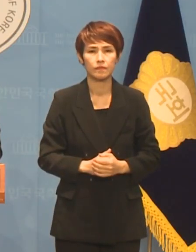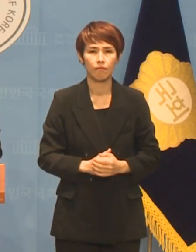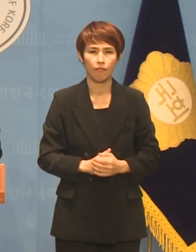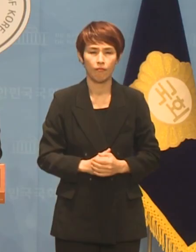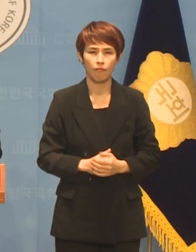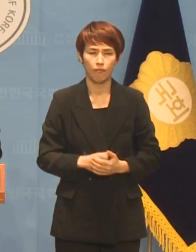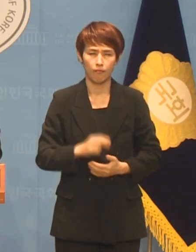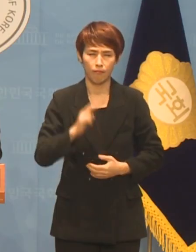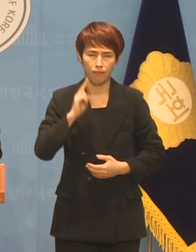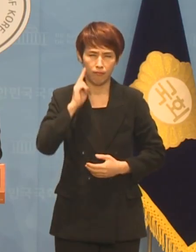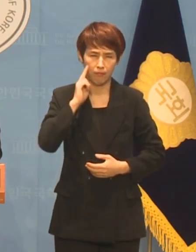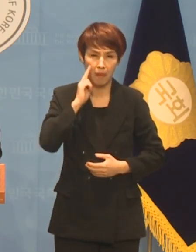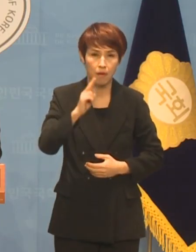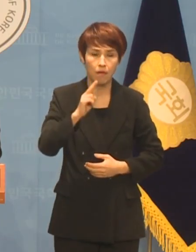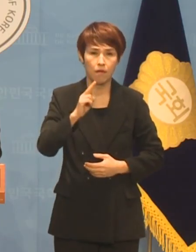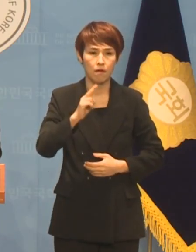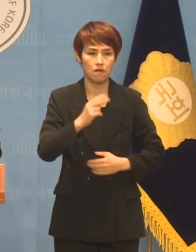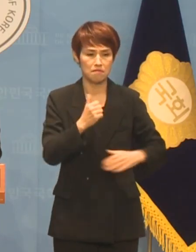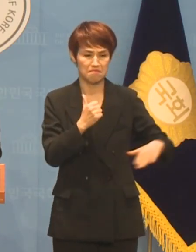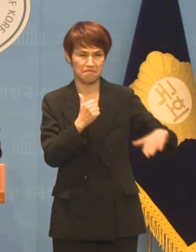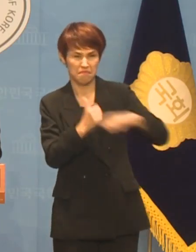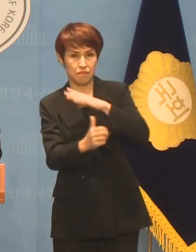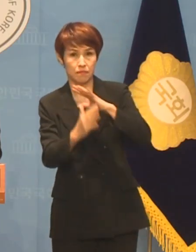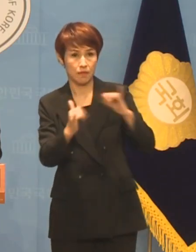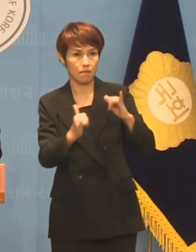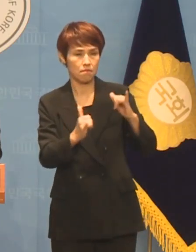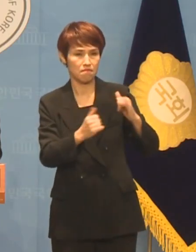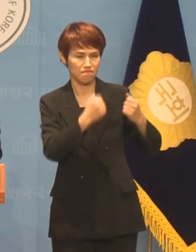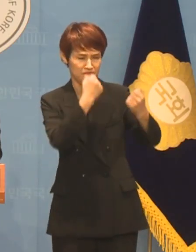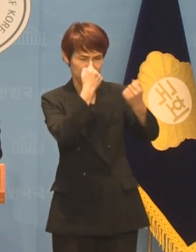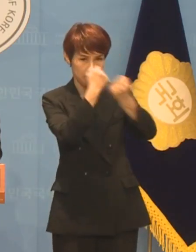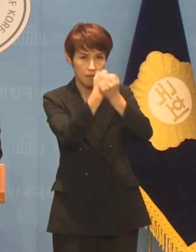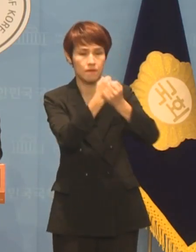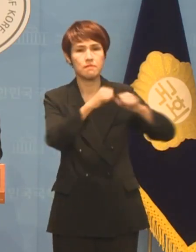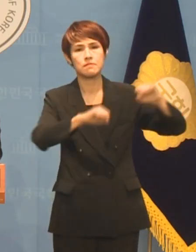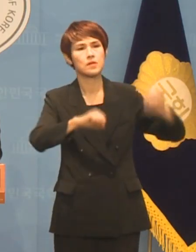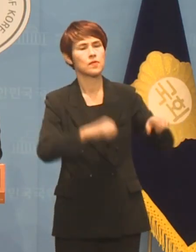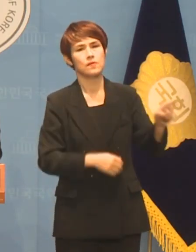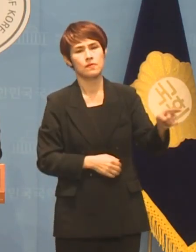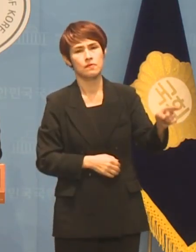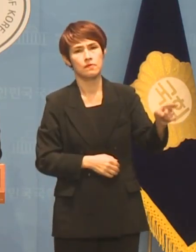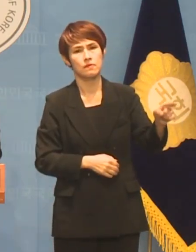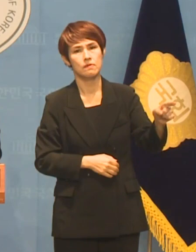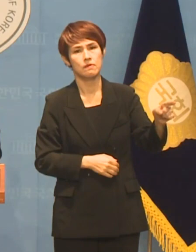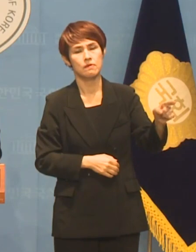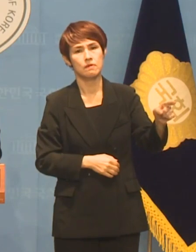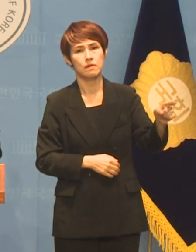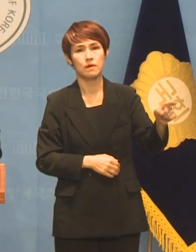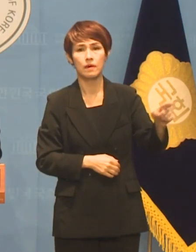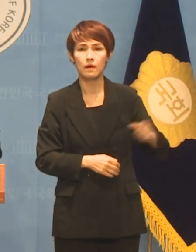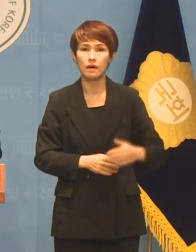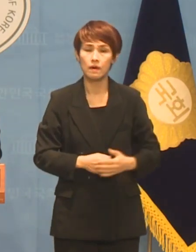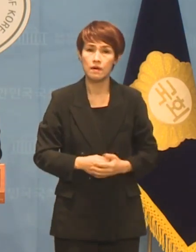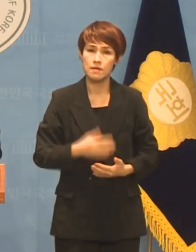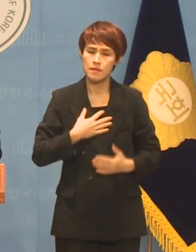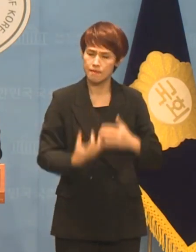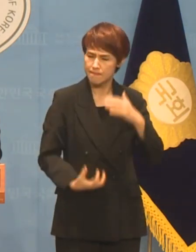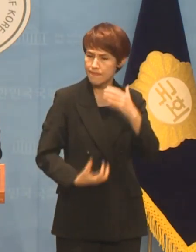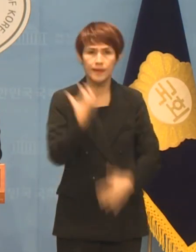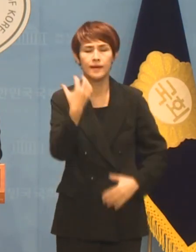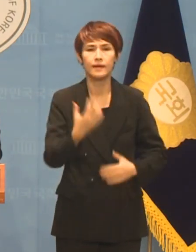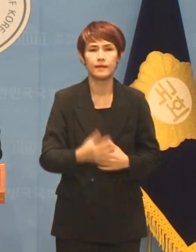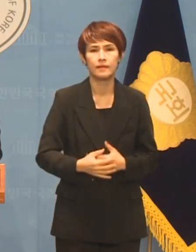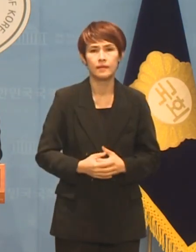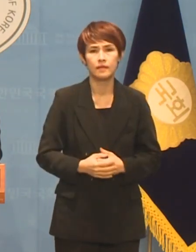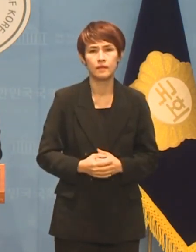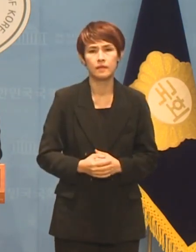음흉한 가해자의 뻔뻔한 후안무치와 적반하장에 분노를 금할